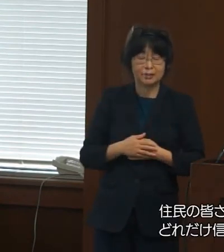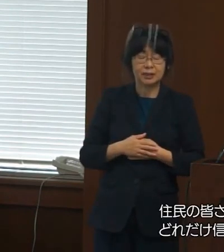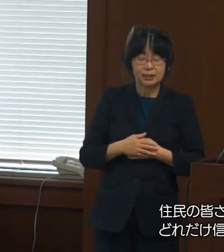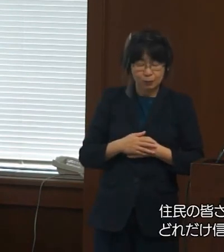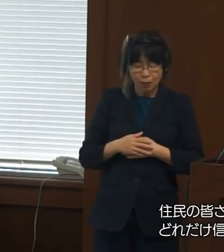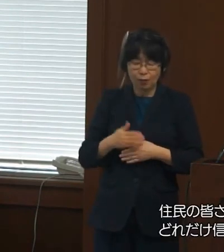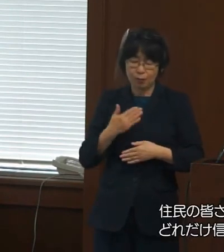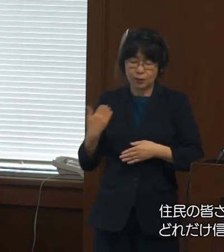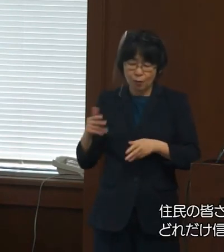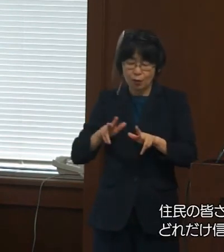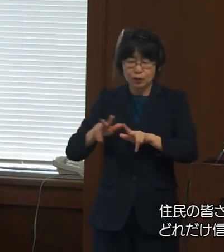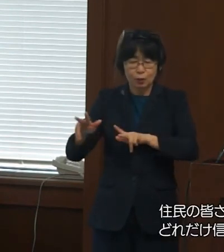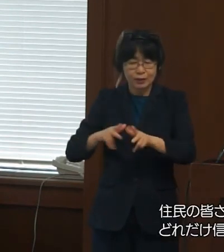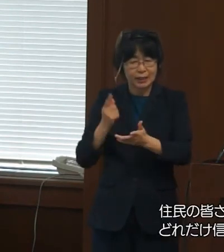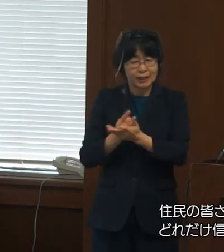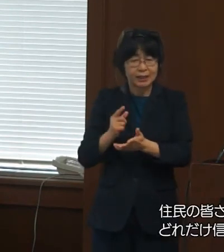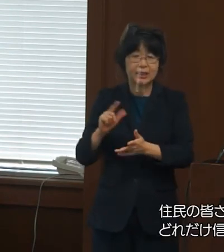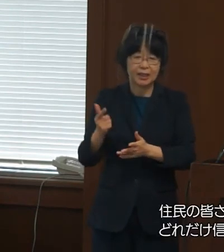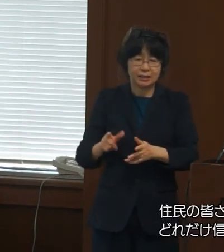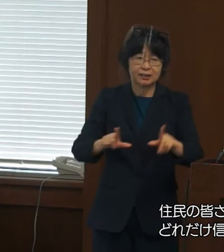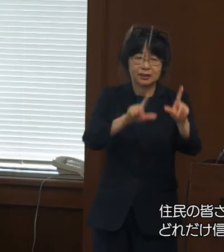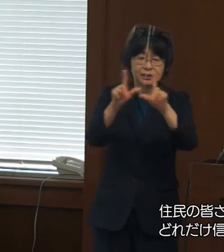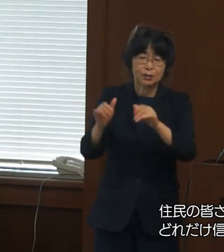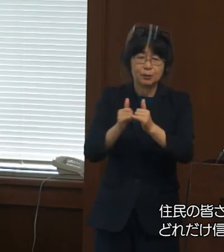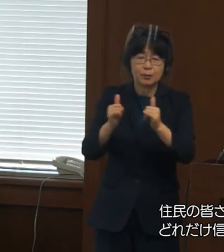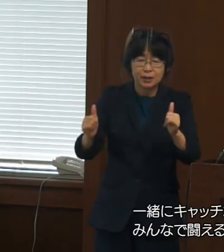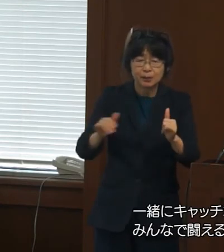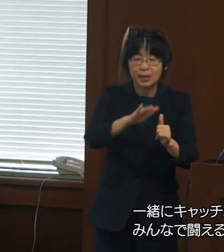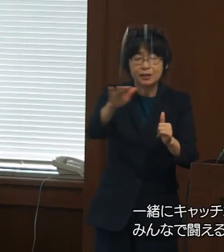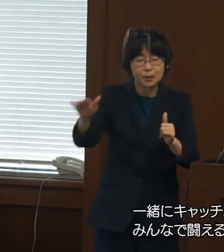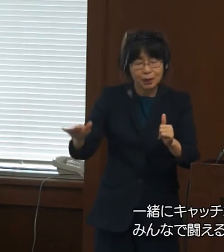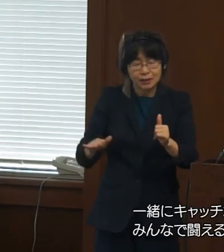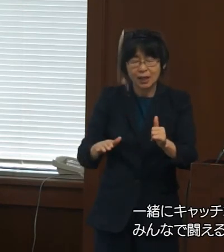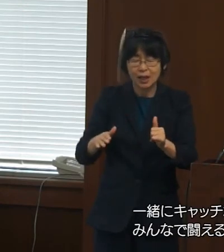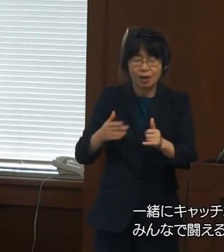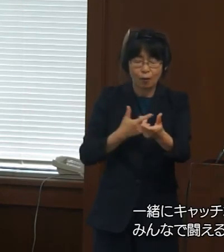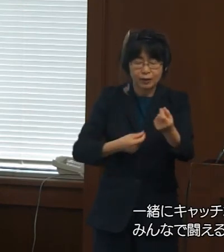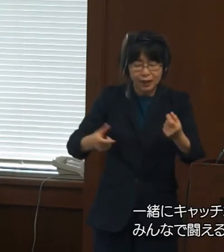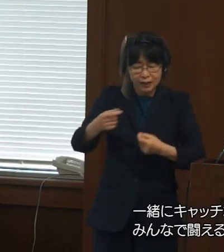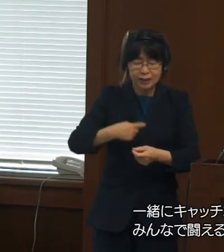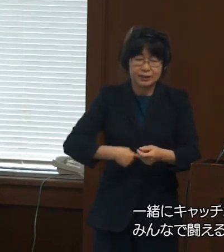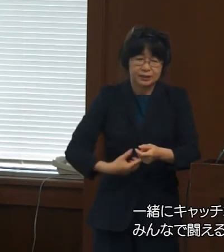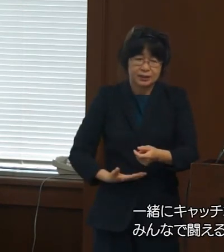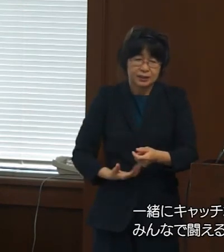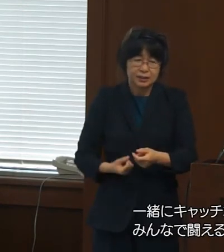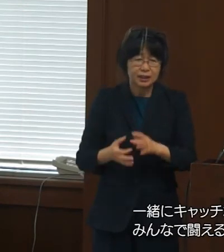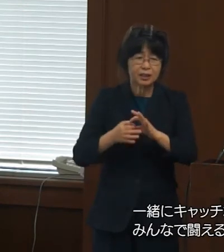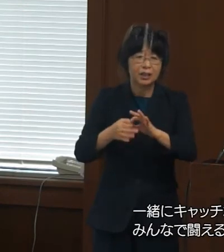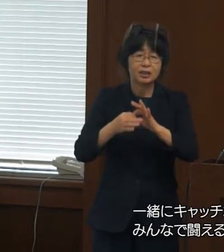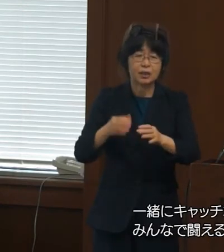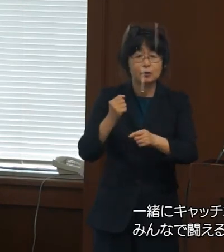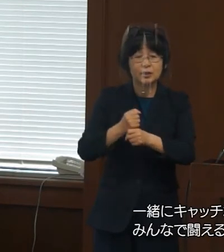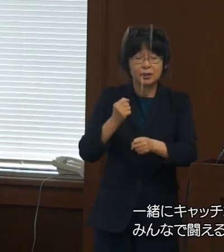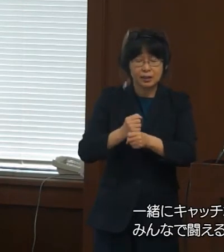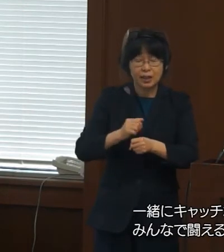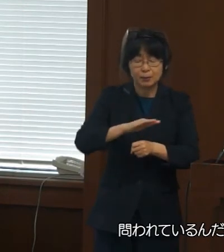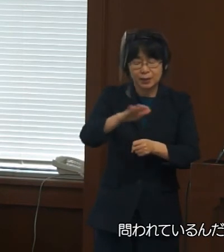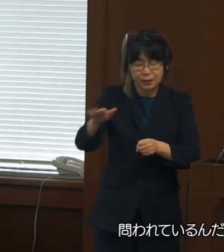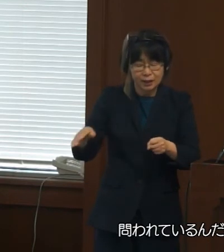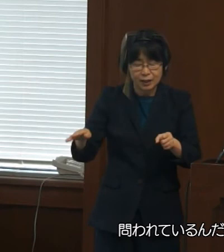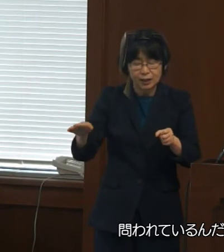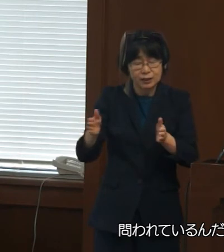て、住民の皆さん方と一緒にどれだけ信頼関係があって一緒にキャッチボールをしながら、みんなで戦えるのかっていうところ